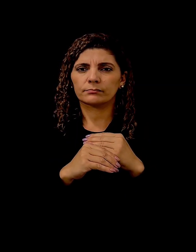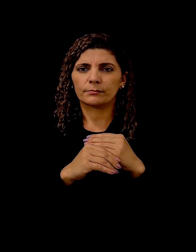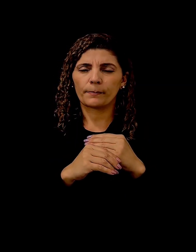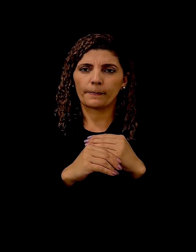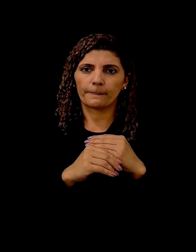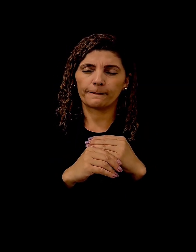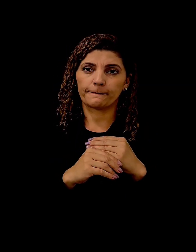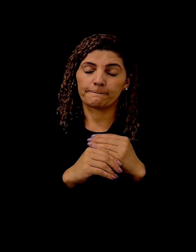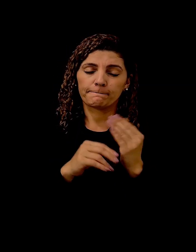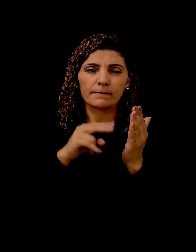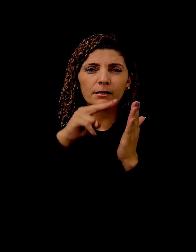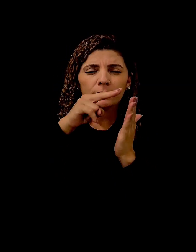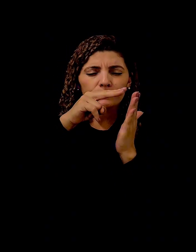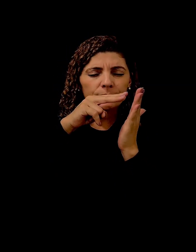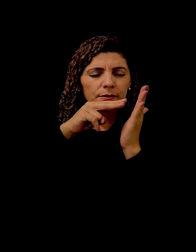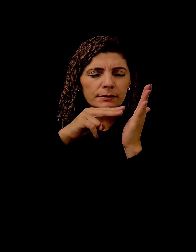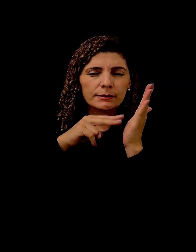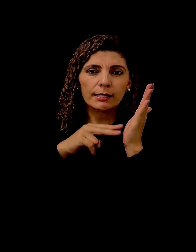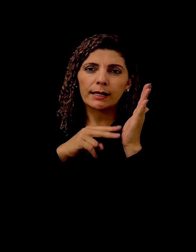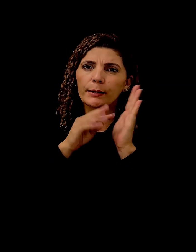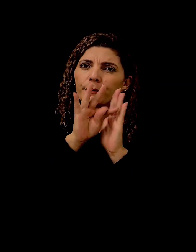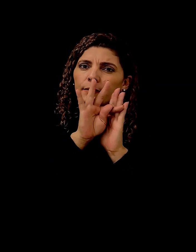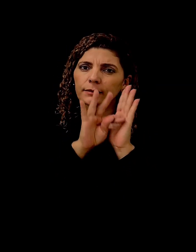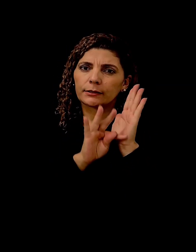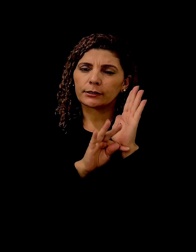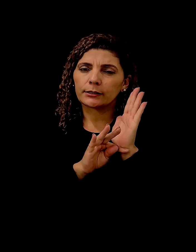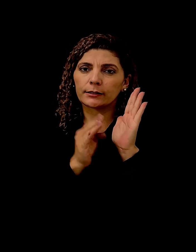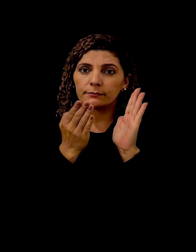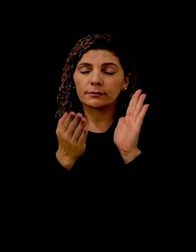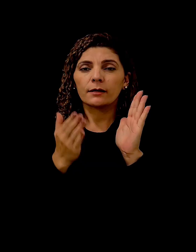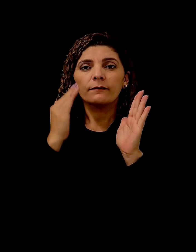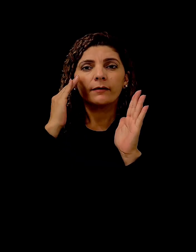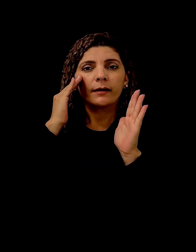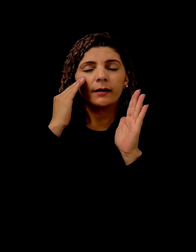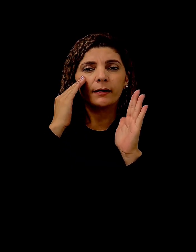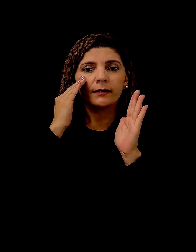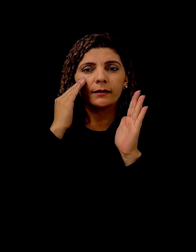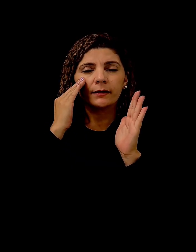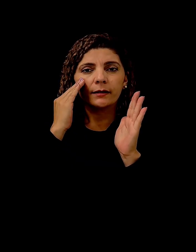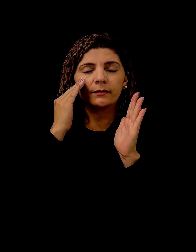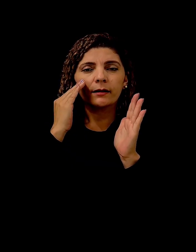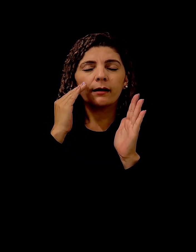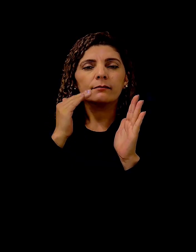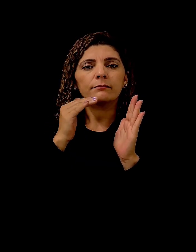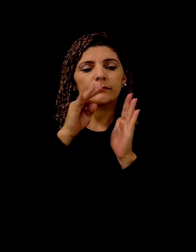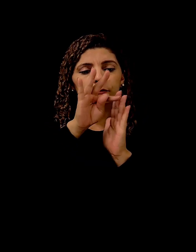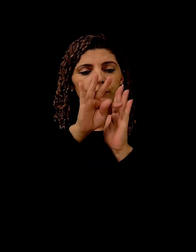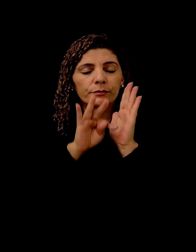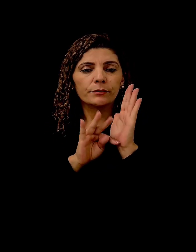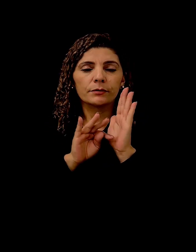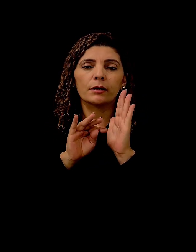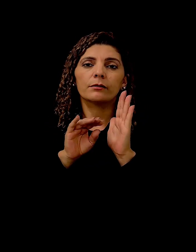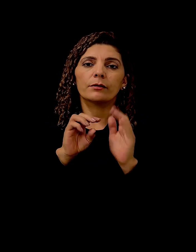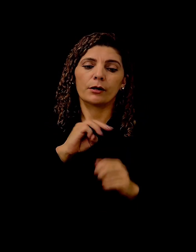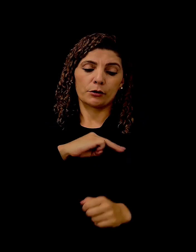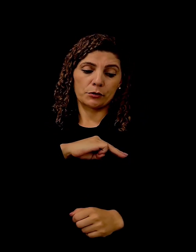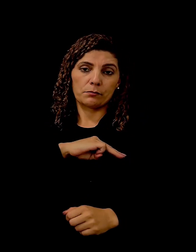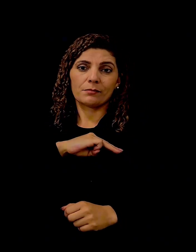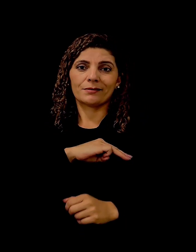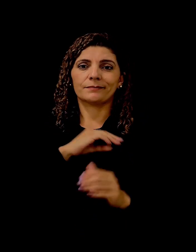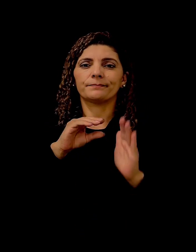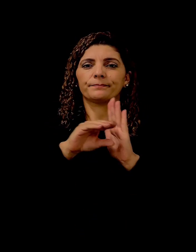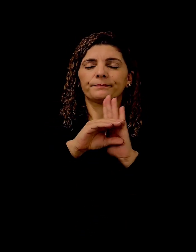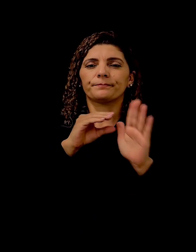Se você ler direitinho o texto, você vai entender todo o texto de Mateus, capítulo 6. Porque